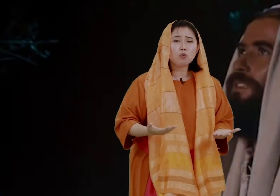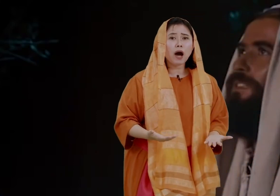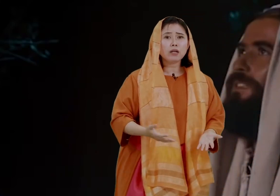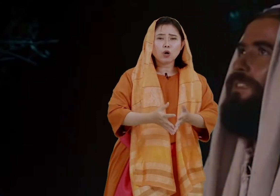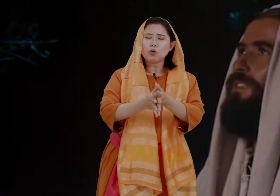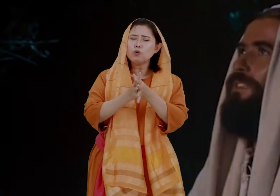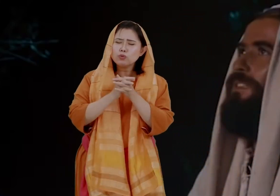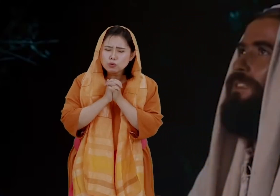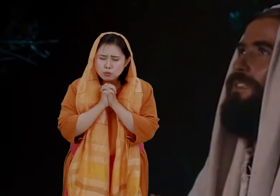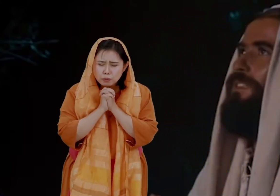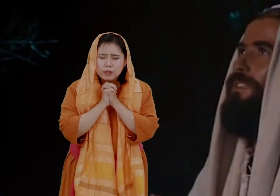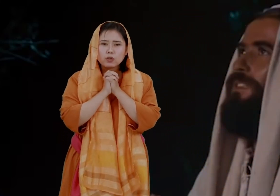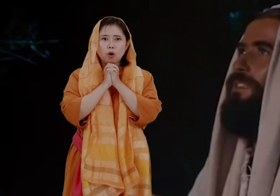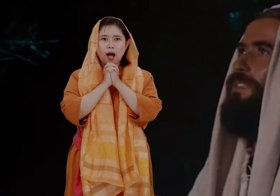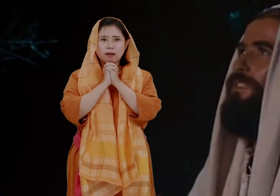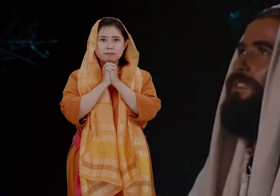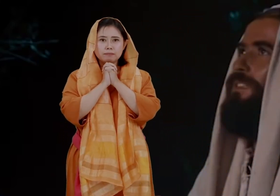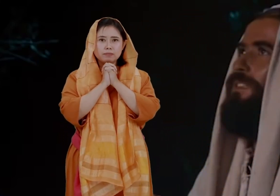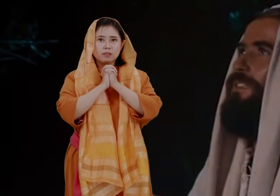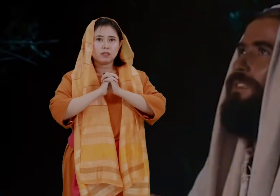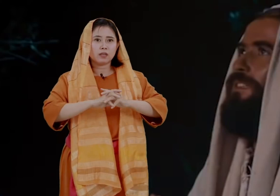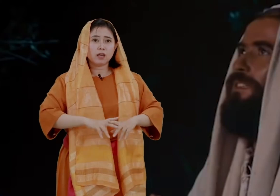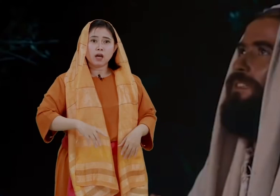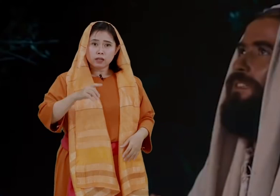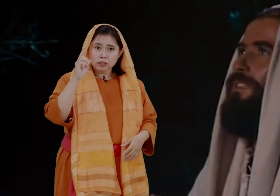pergi keluar untuk berdoa.